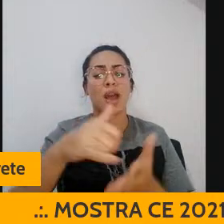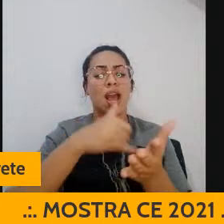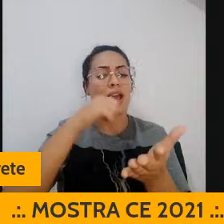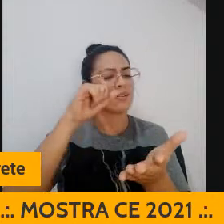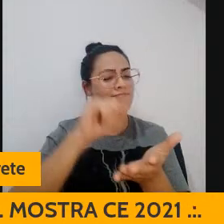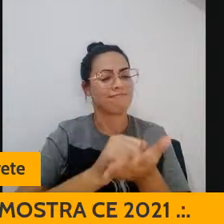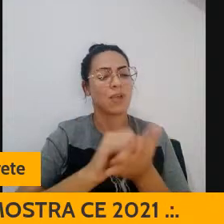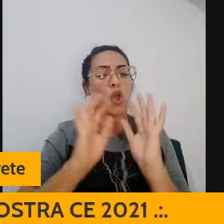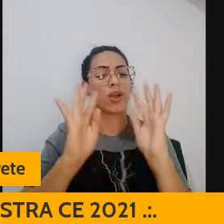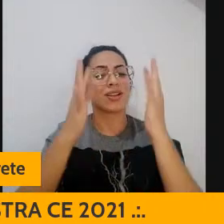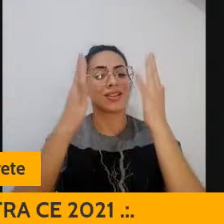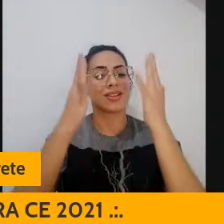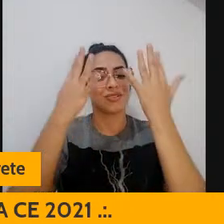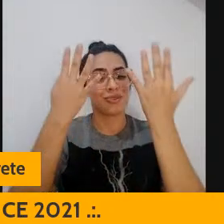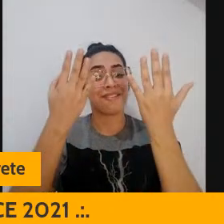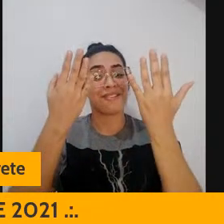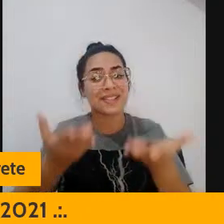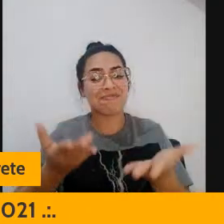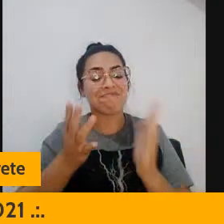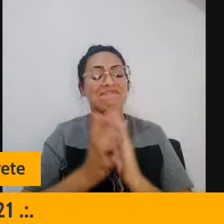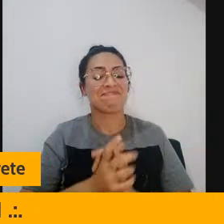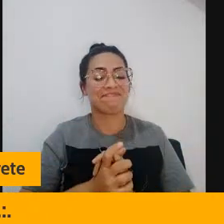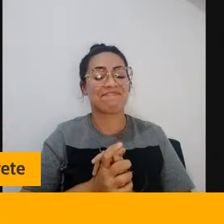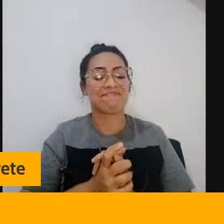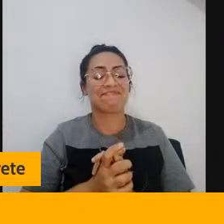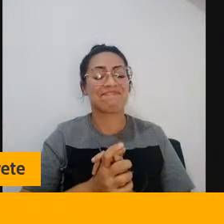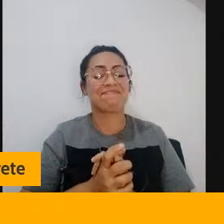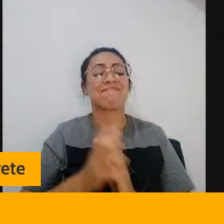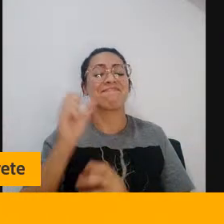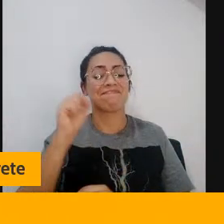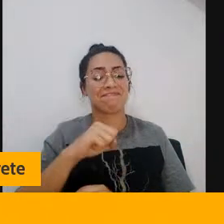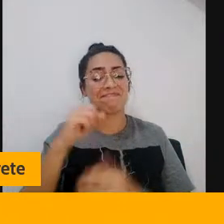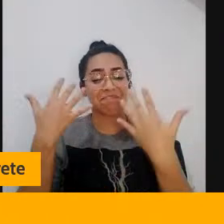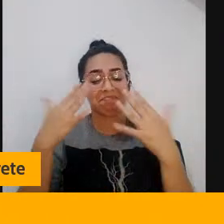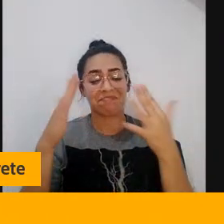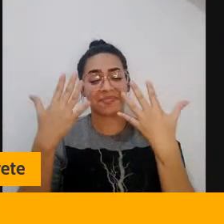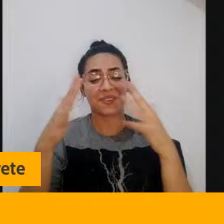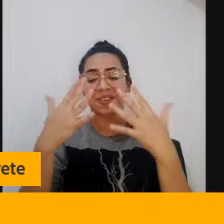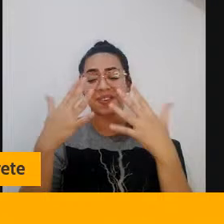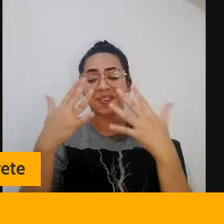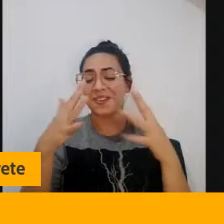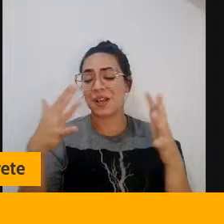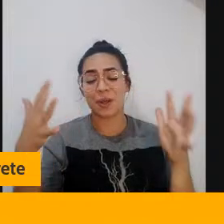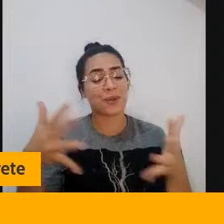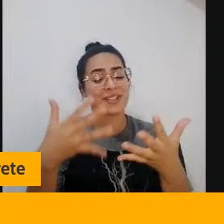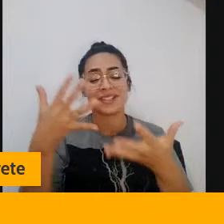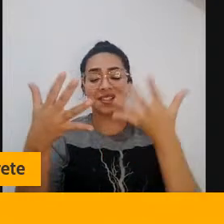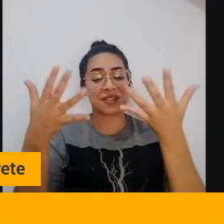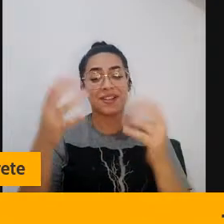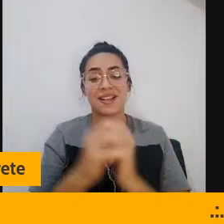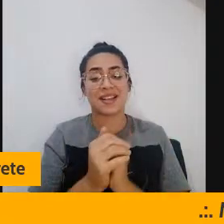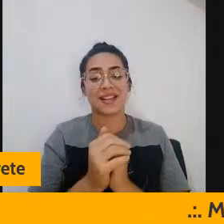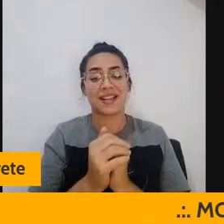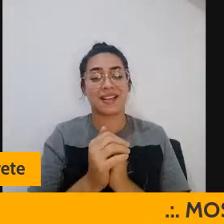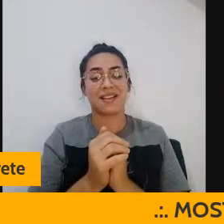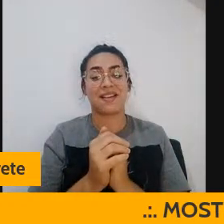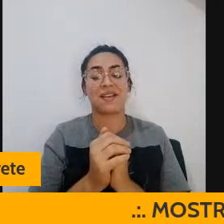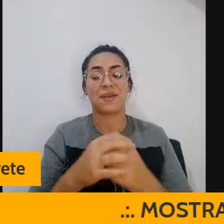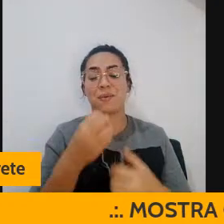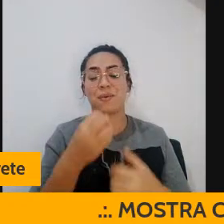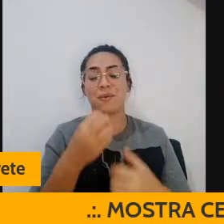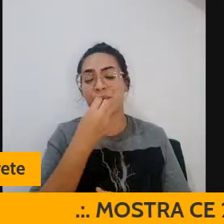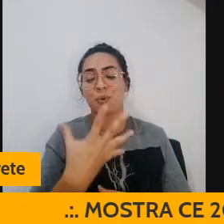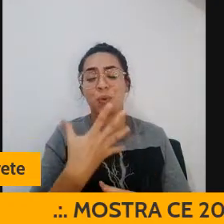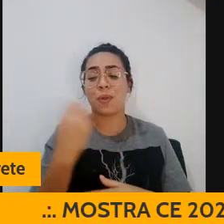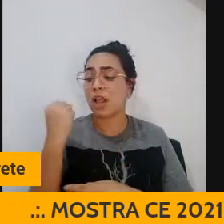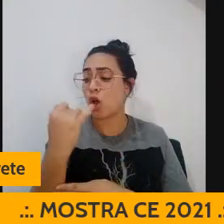na Mostra CE. Isso é assim, não é, de um êxito imenso, não só pela quantidade